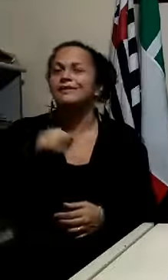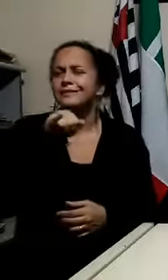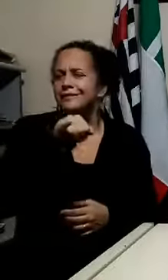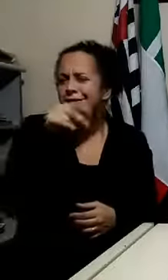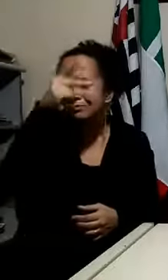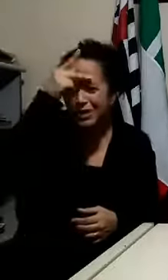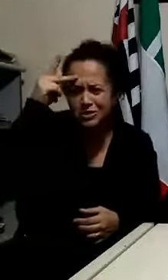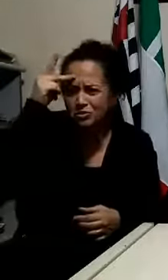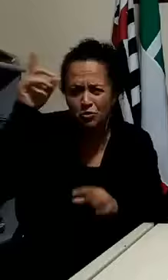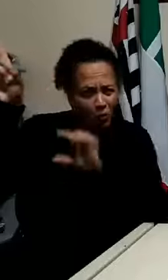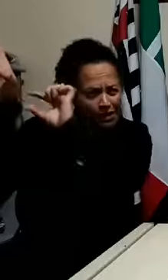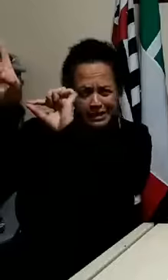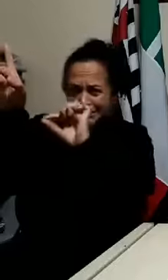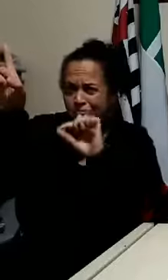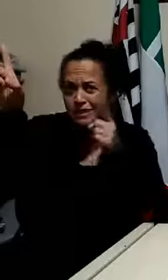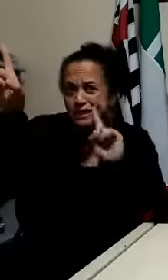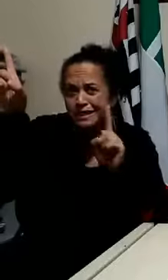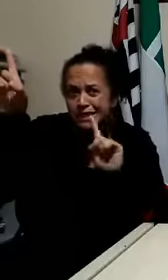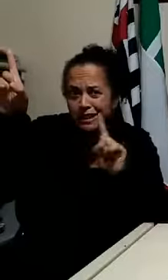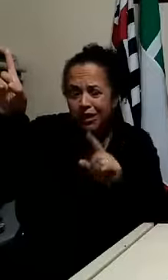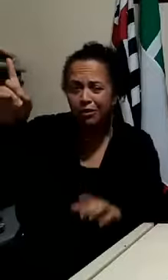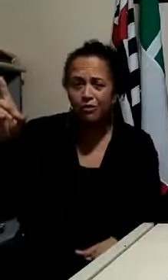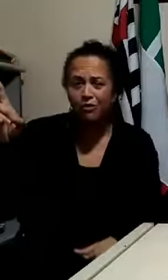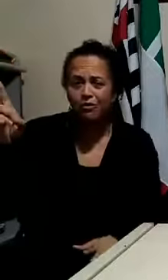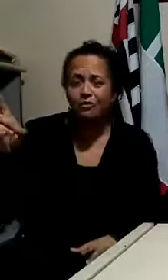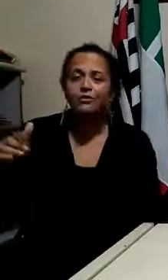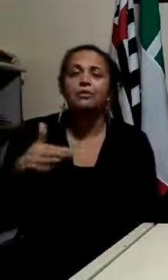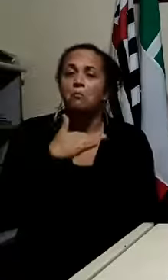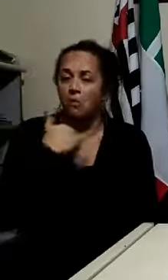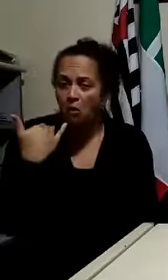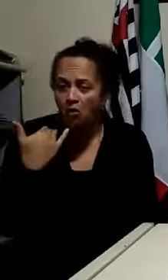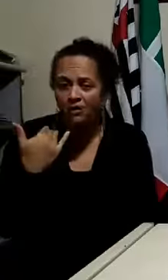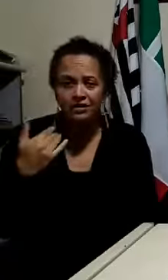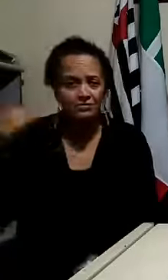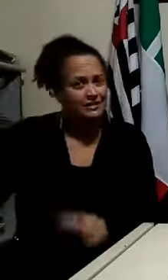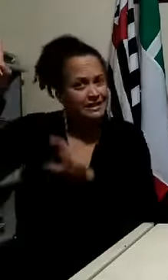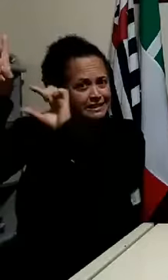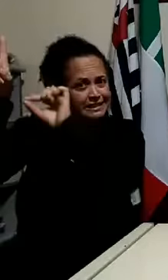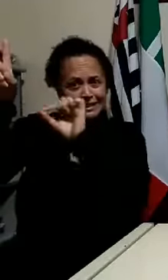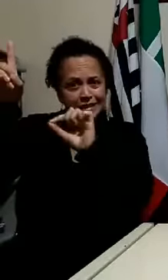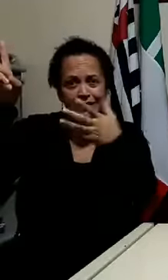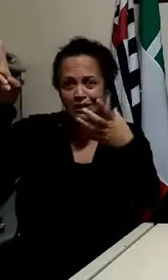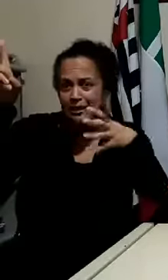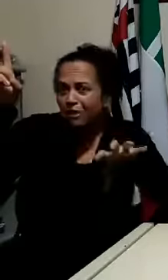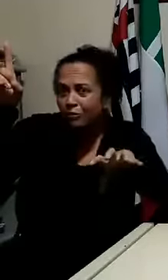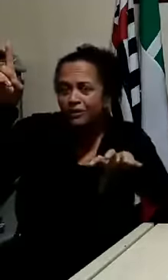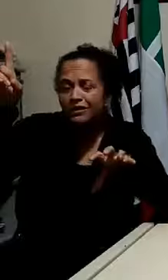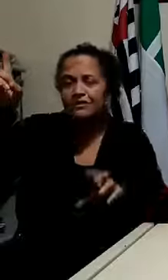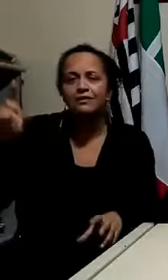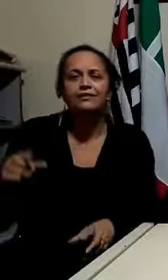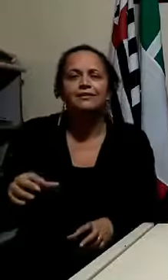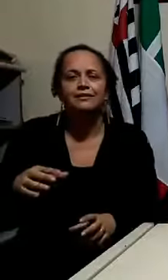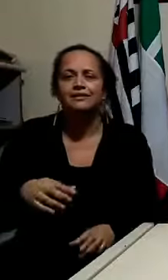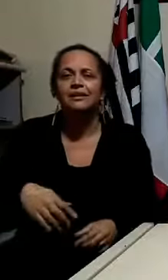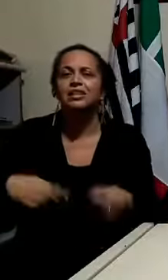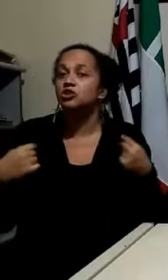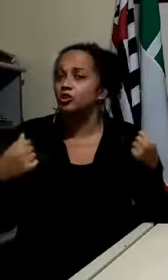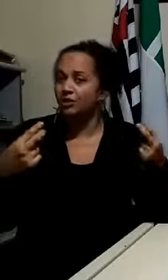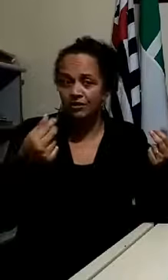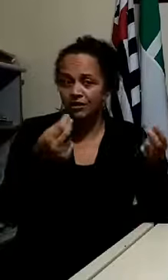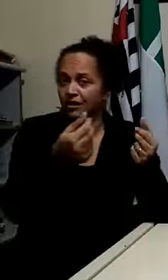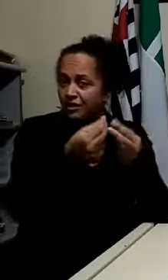se ele não se converteu, além de toda a riqueza dele, ele não poder levar junto com ele, vai ficar aqui, para